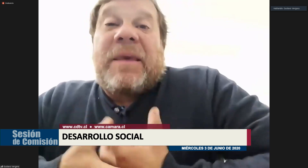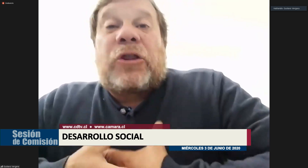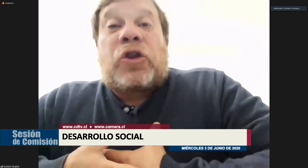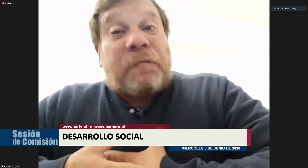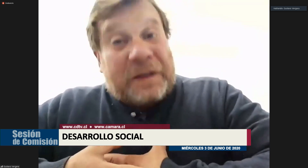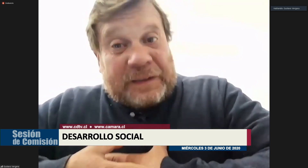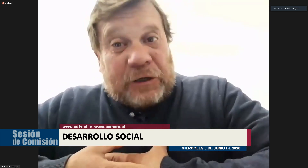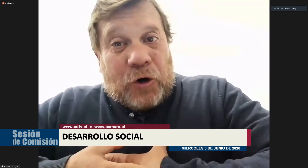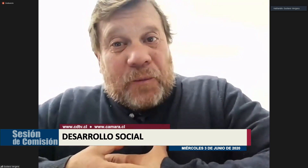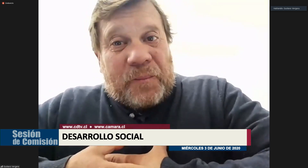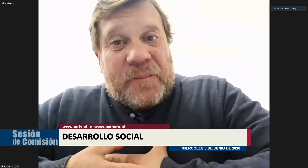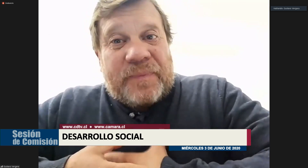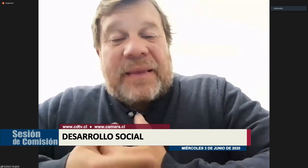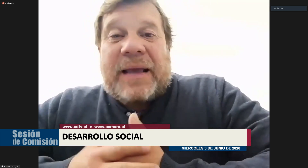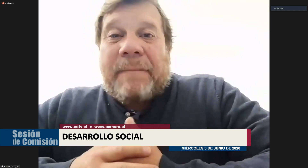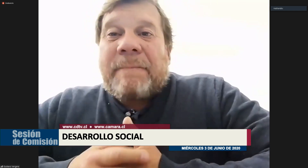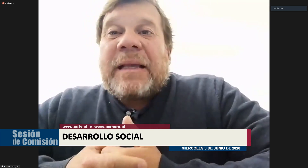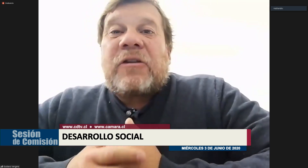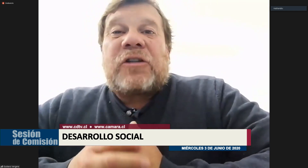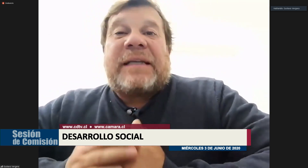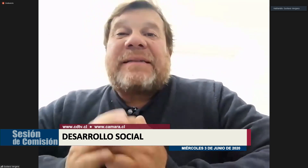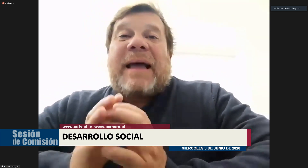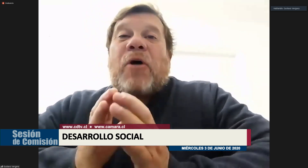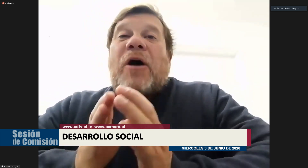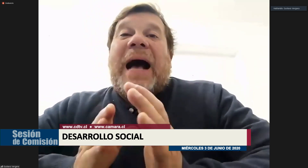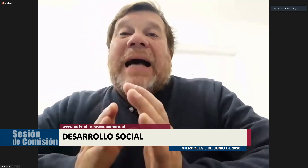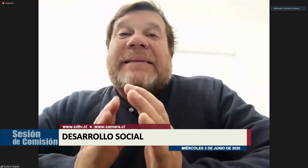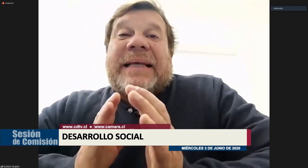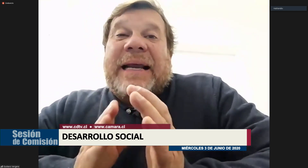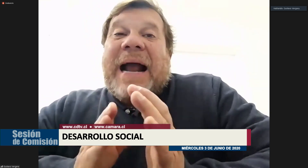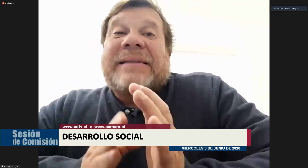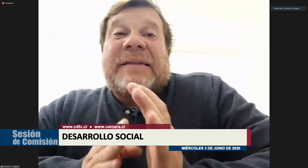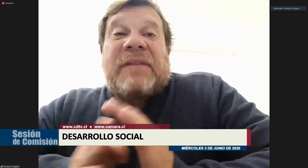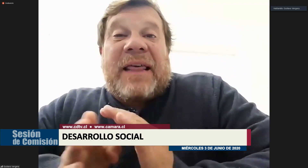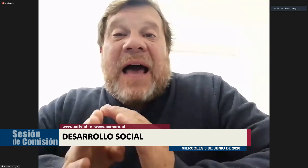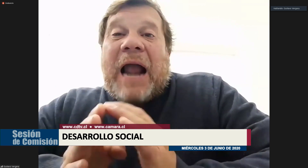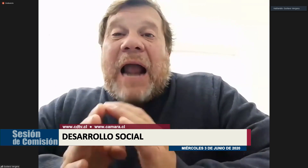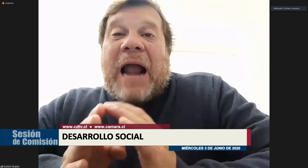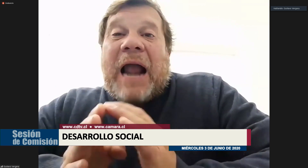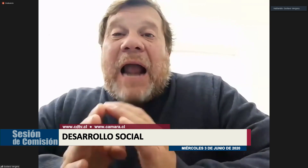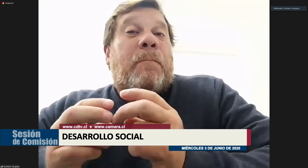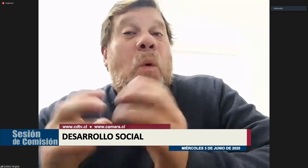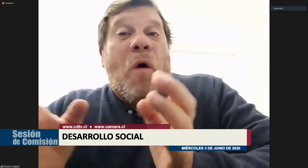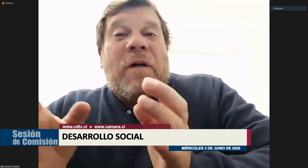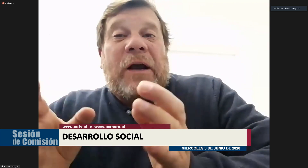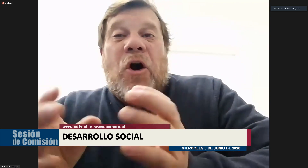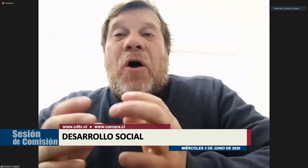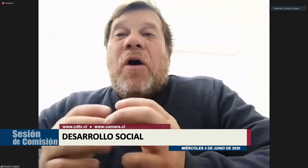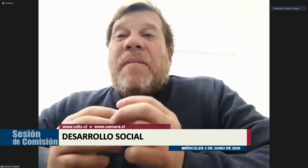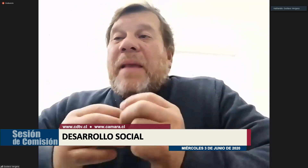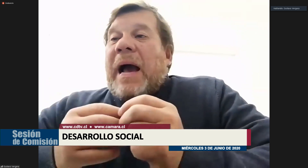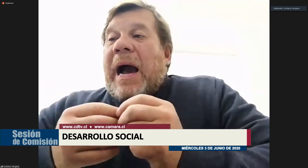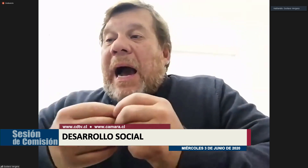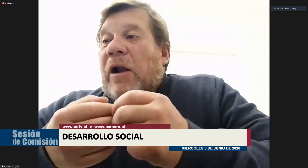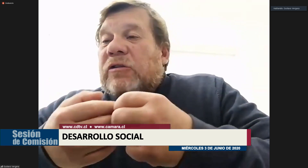impedimento físico. ¿Ya? Entonces necesitamos tener accesibilidad a los servicios públicos, a los